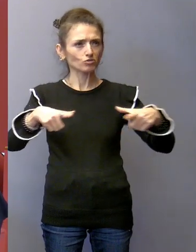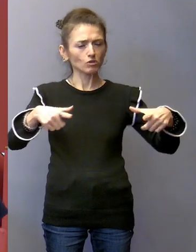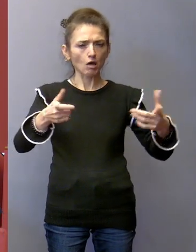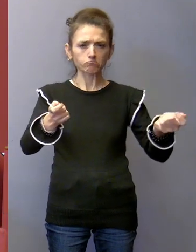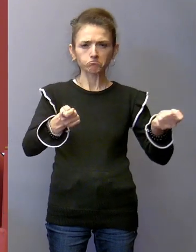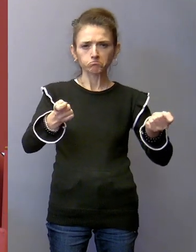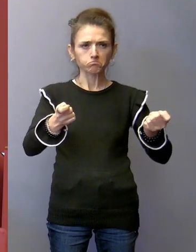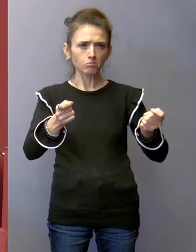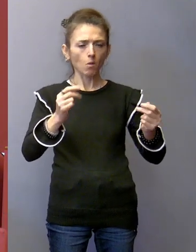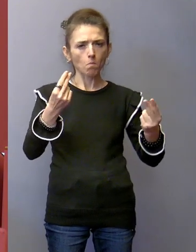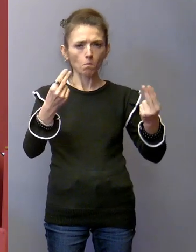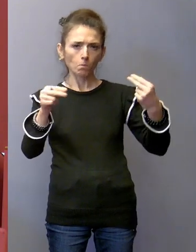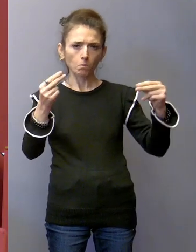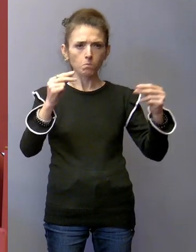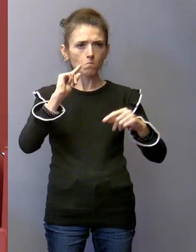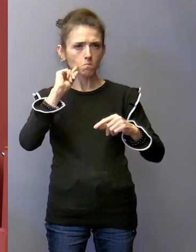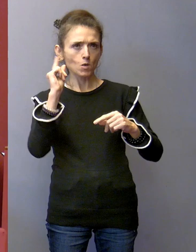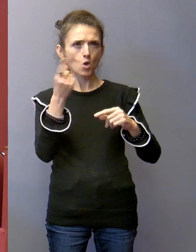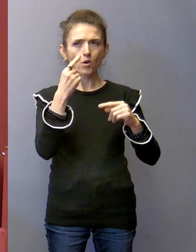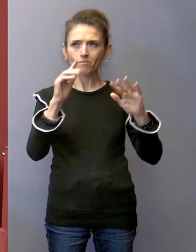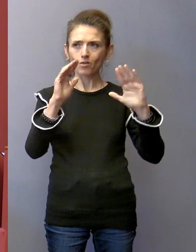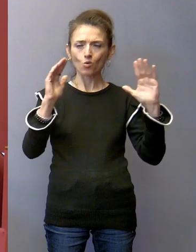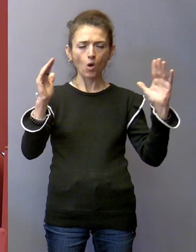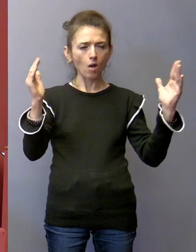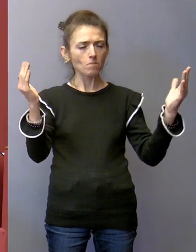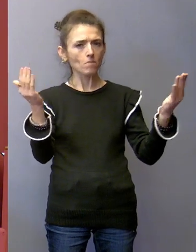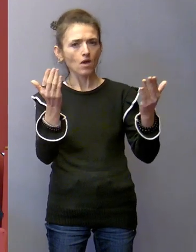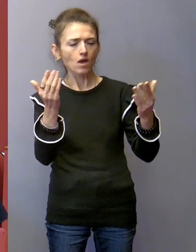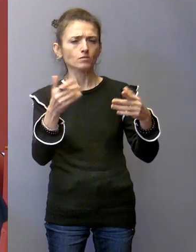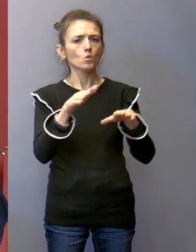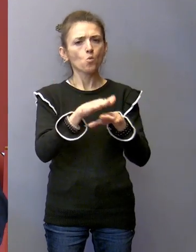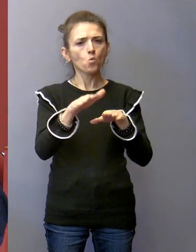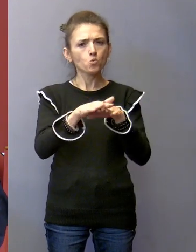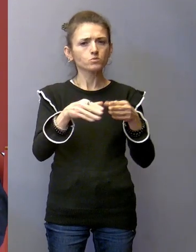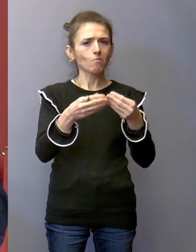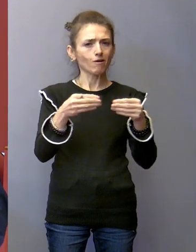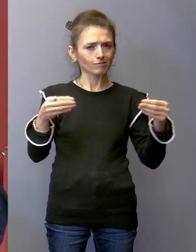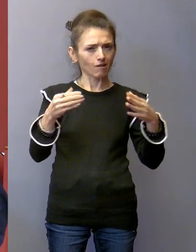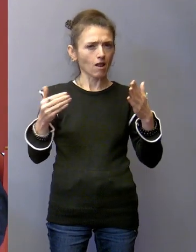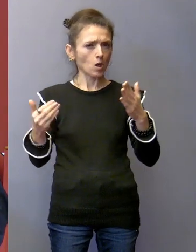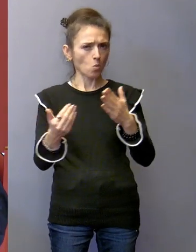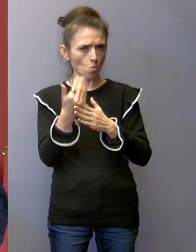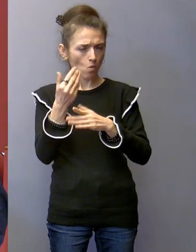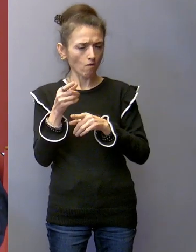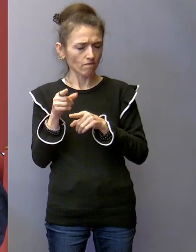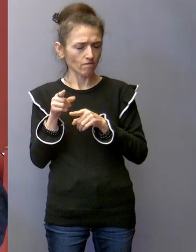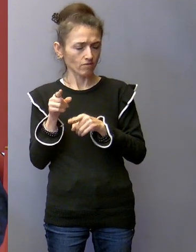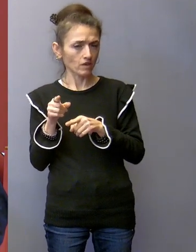con dei miglioramenti impattanti sull'ambiente anche attraverso l'uso di materiali nuovi eccetera e